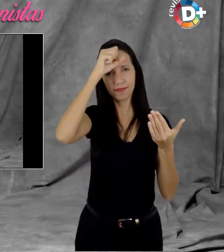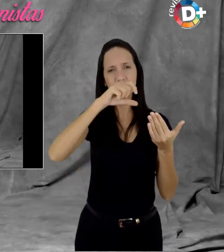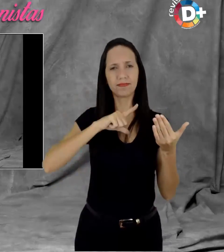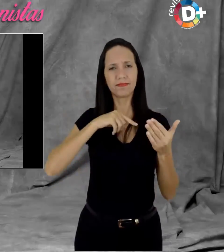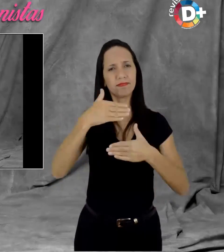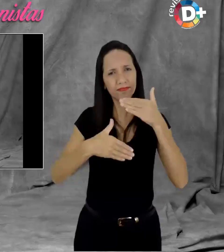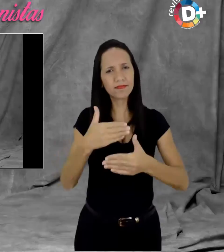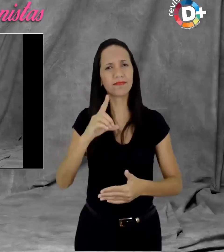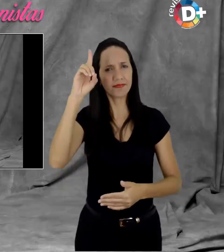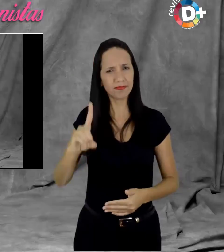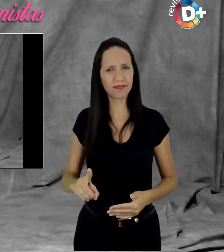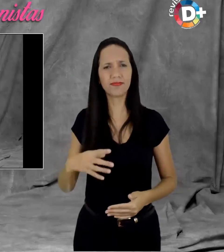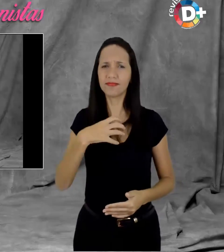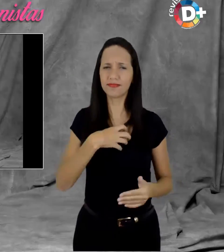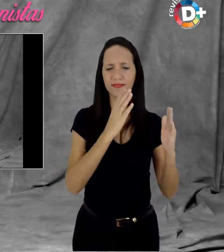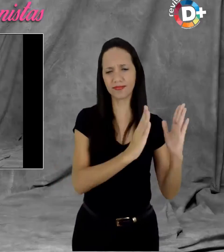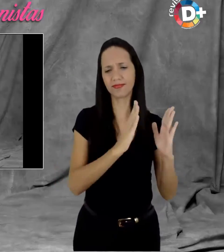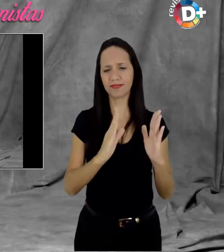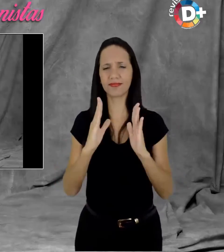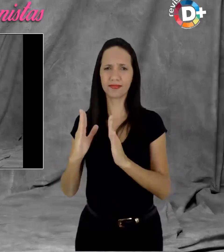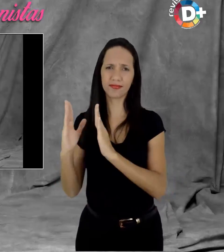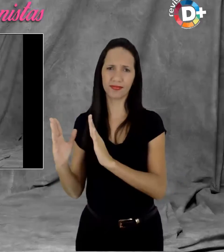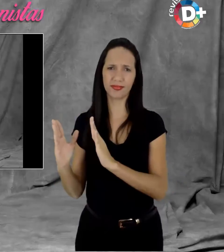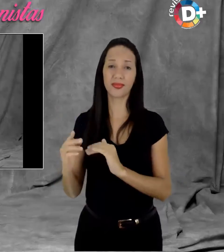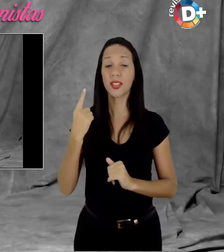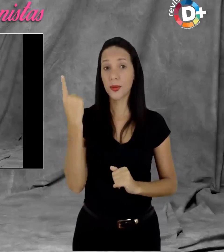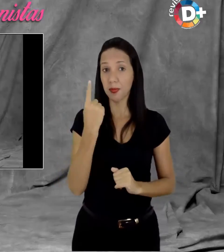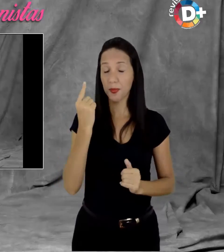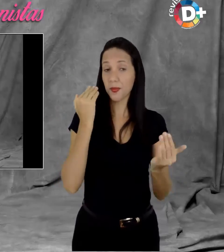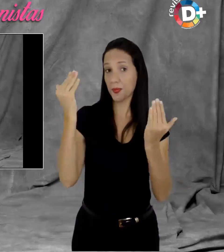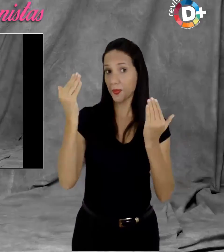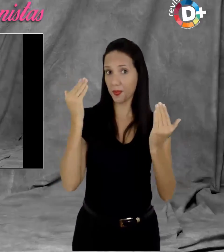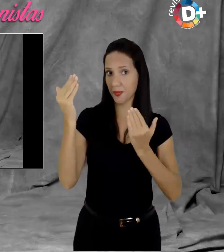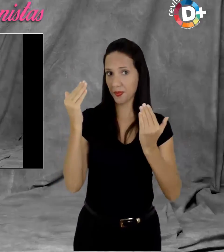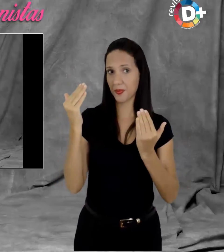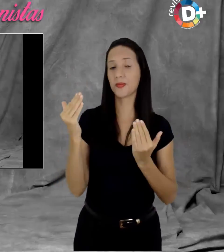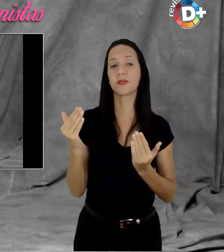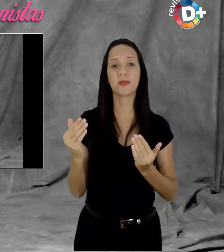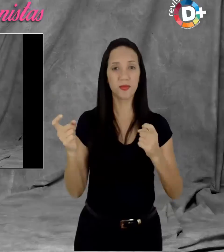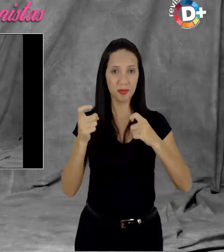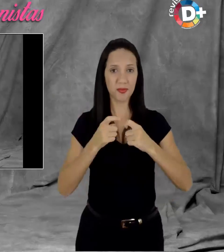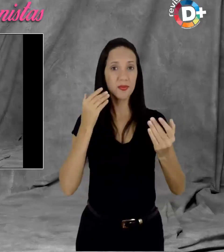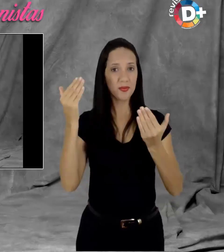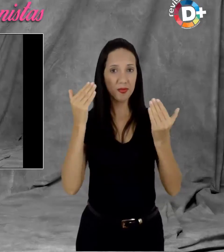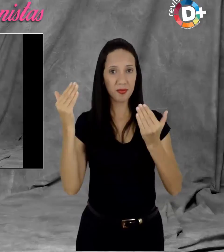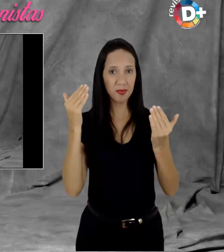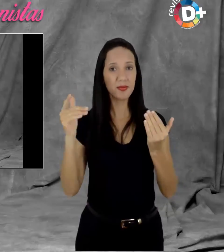adquirem uma deficiência envolve vários estágios. Segundo o psicólogo e psicanalista